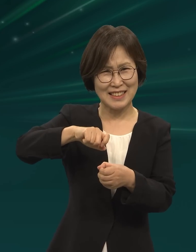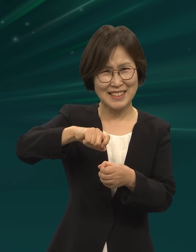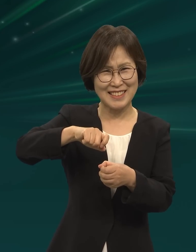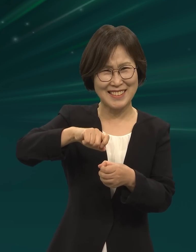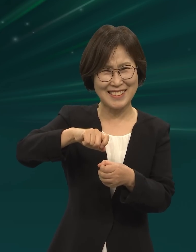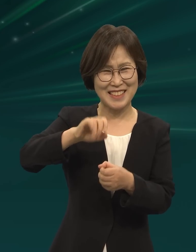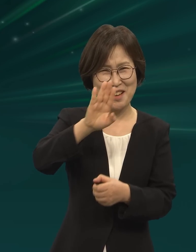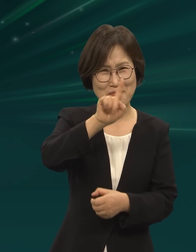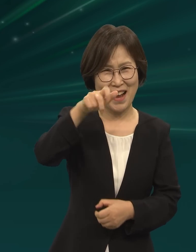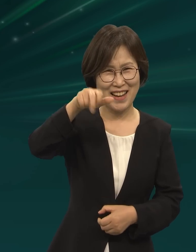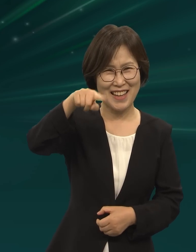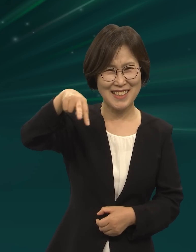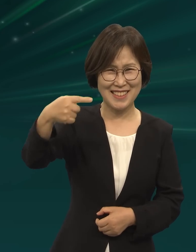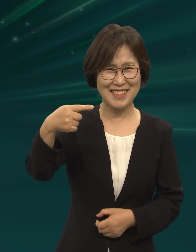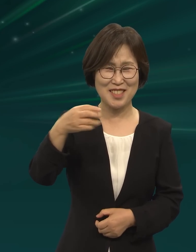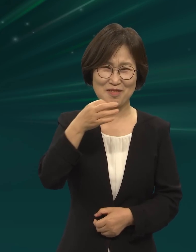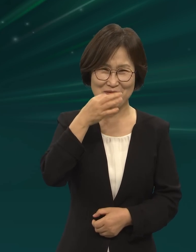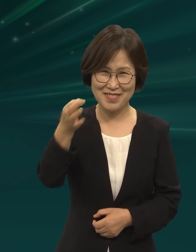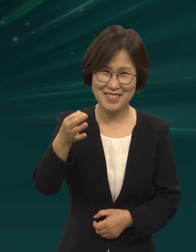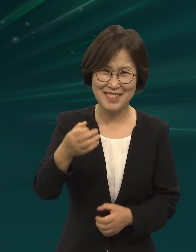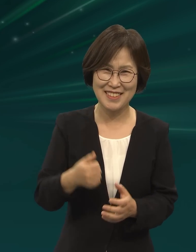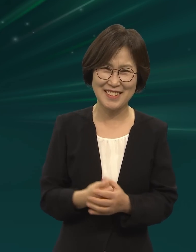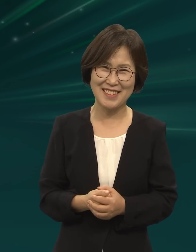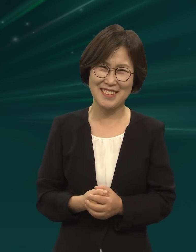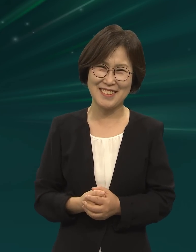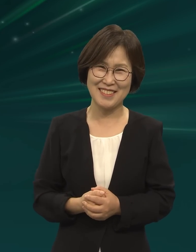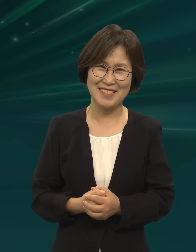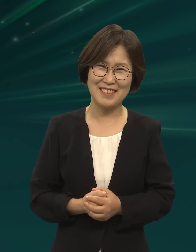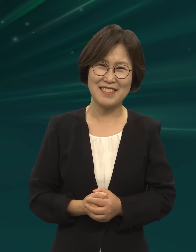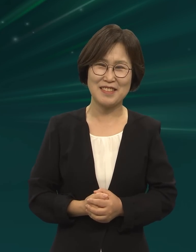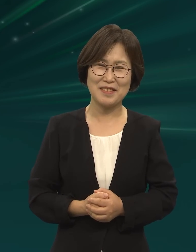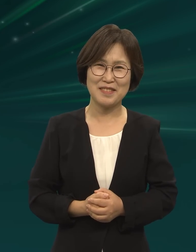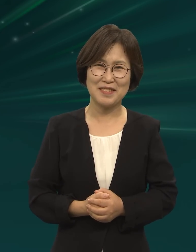그래서 갑자기 저 에너지 음료수가 돼가지고